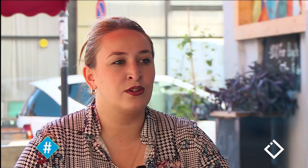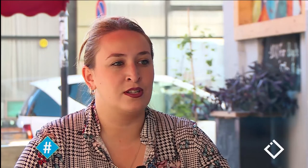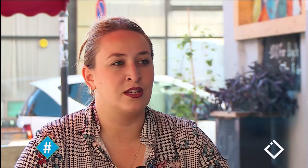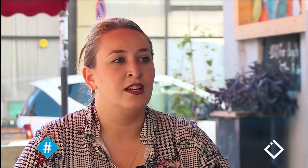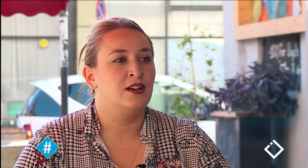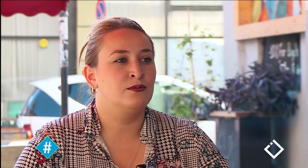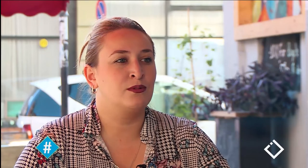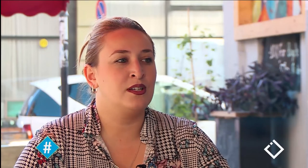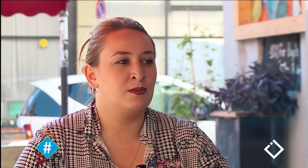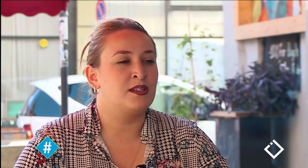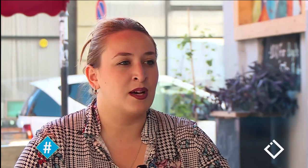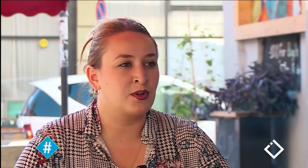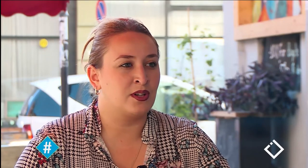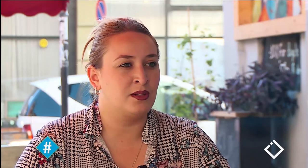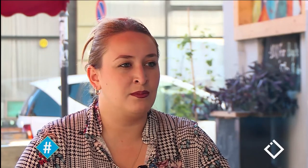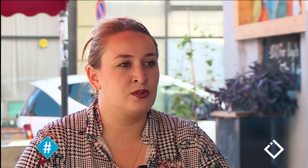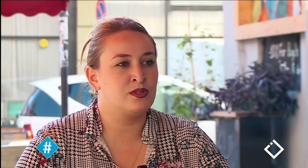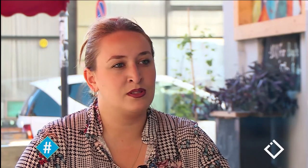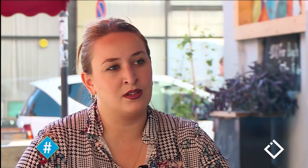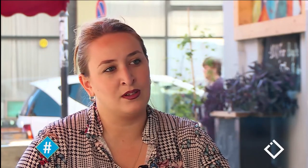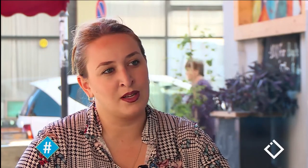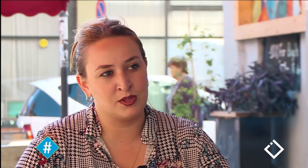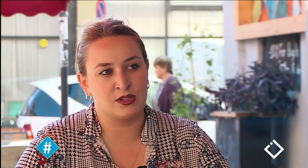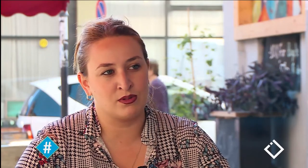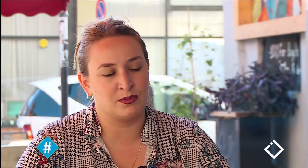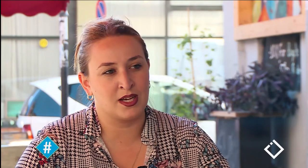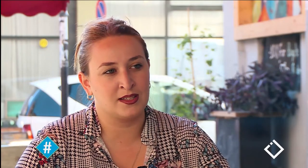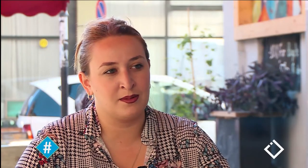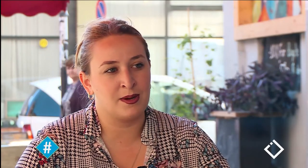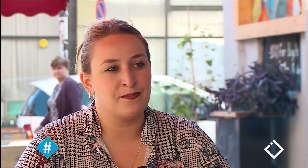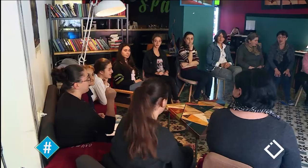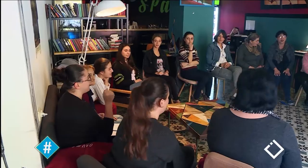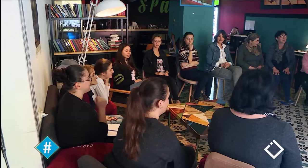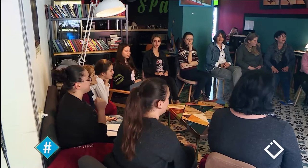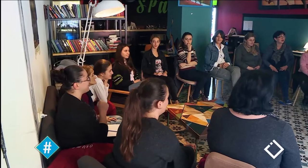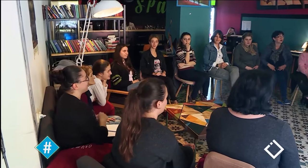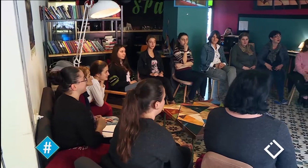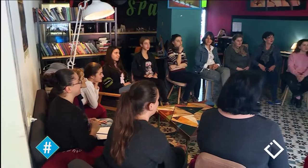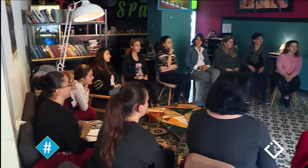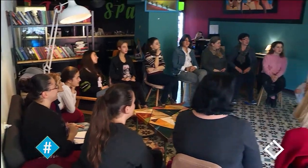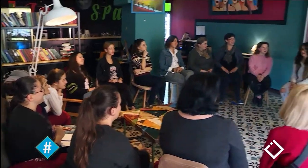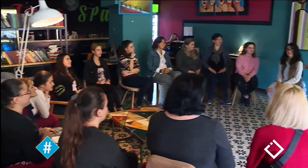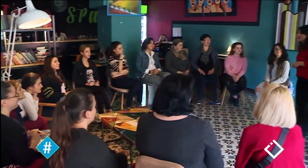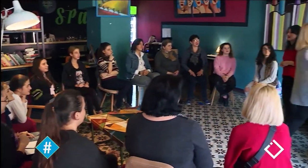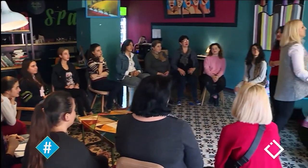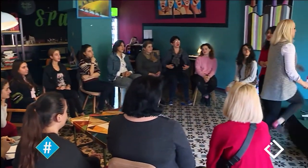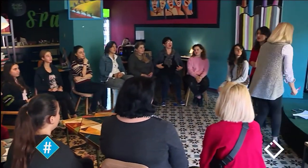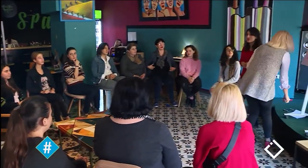დონეზე უკვე ის ამ მქონეებისთვის ხელმისაწვდომი გახდება. სხვადასხვა სახელმწიფო უწყების თუ